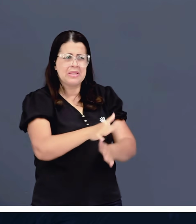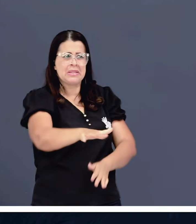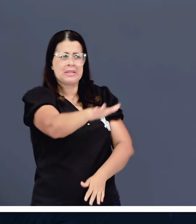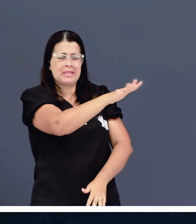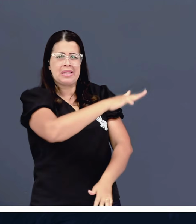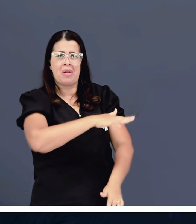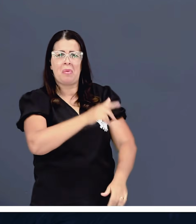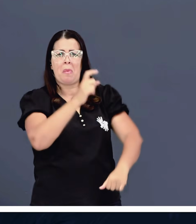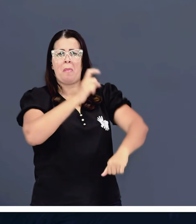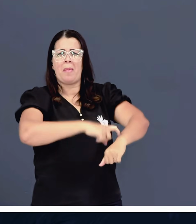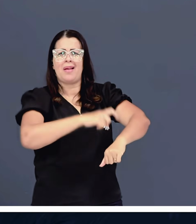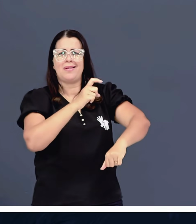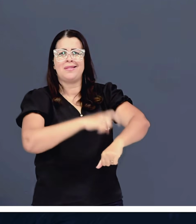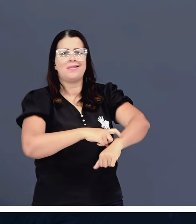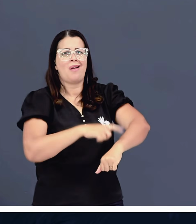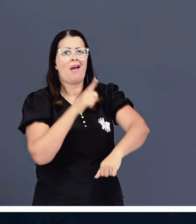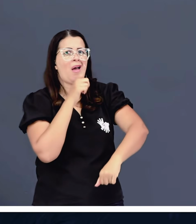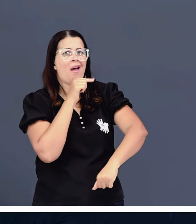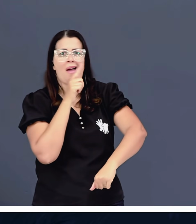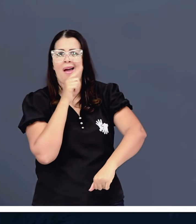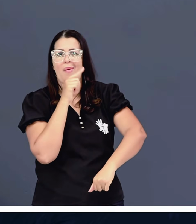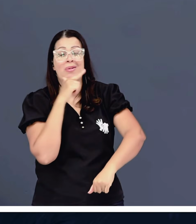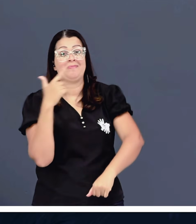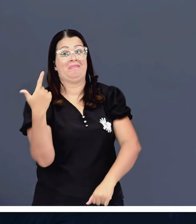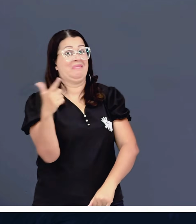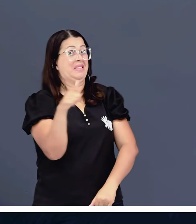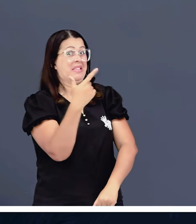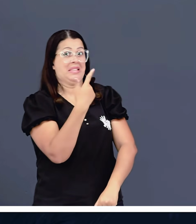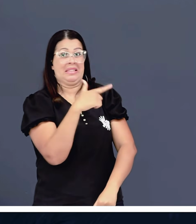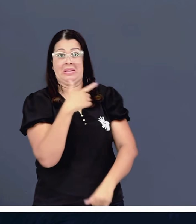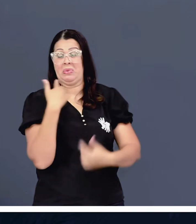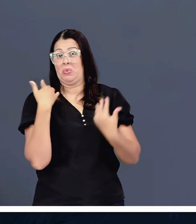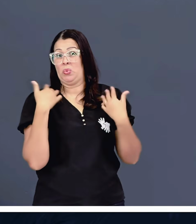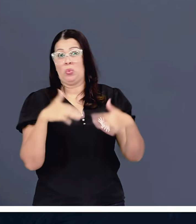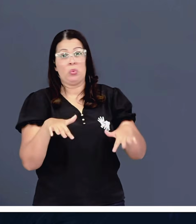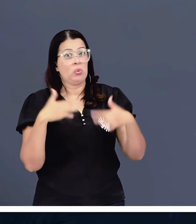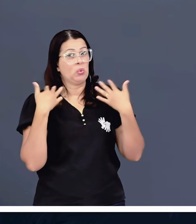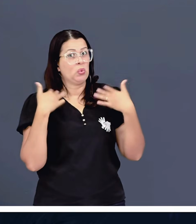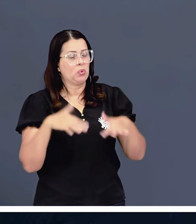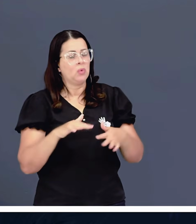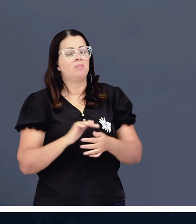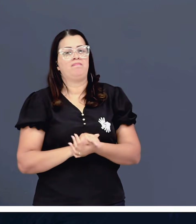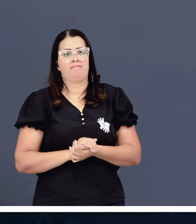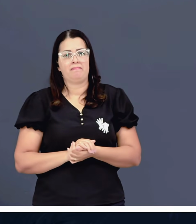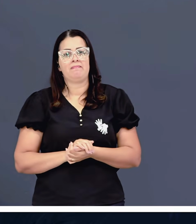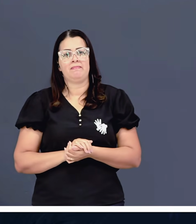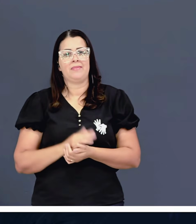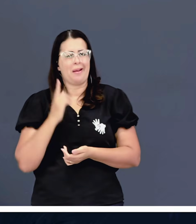de um tempo onde água era um item raro. Imagina?